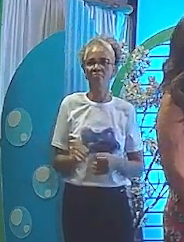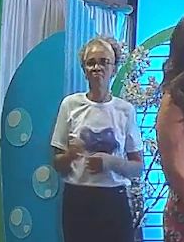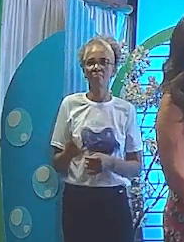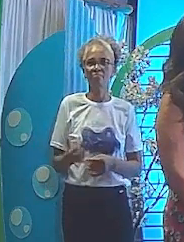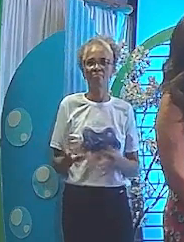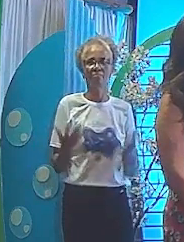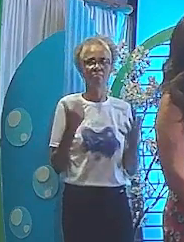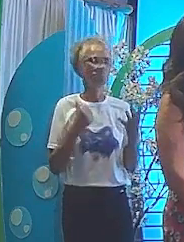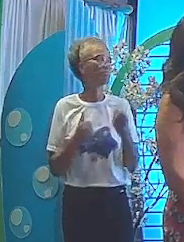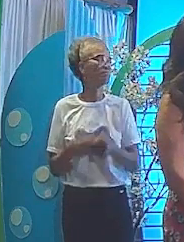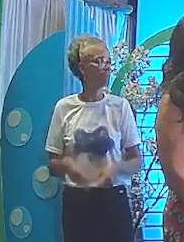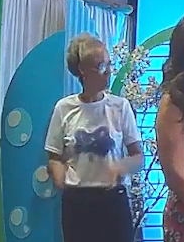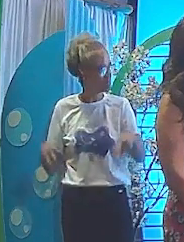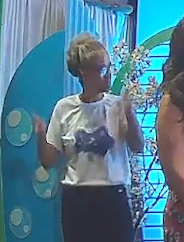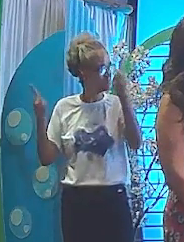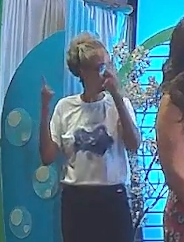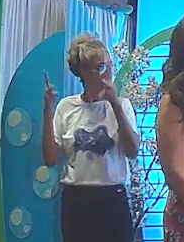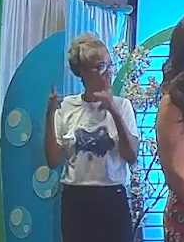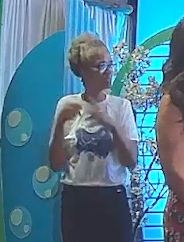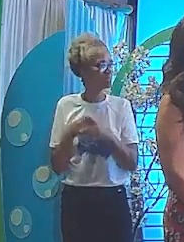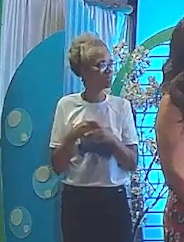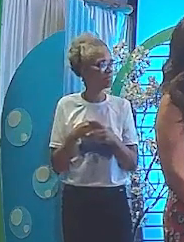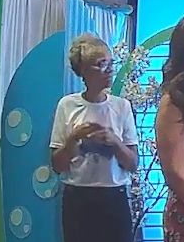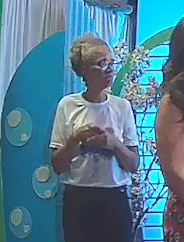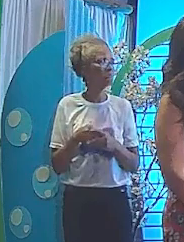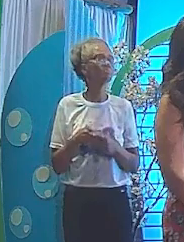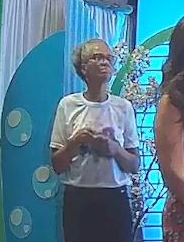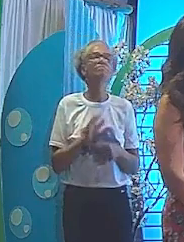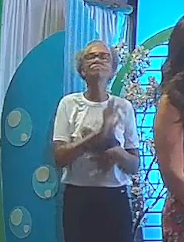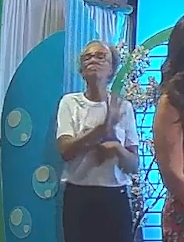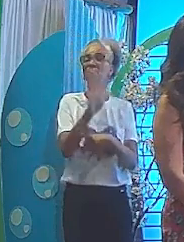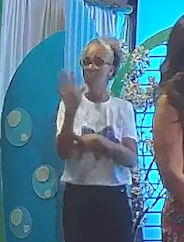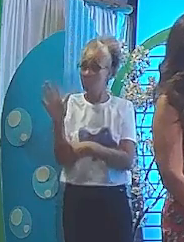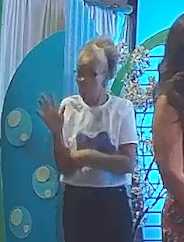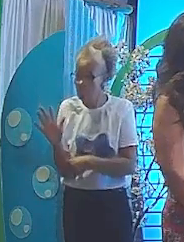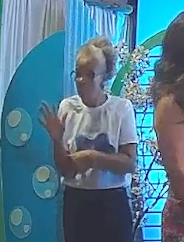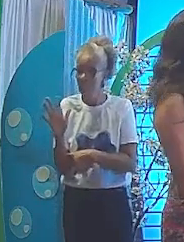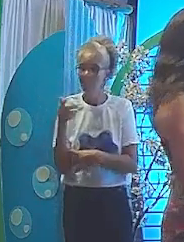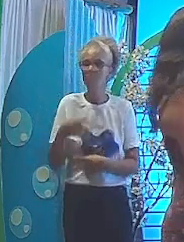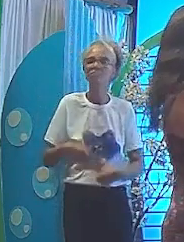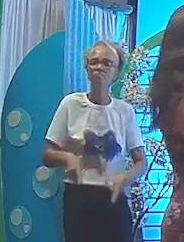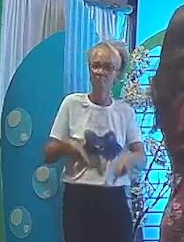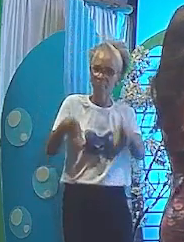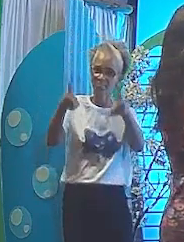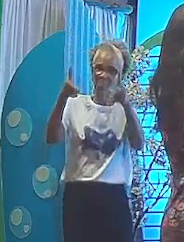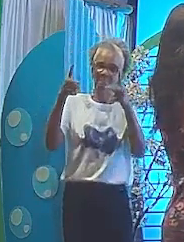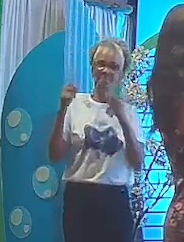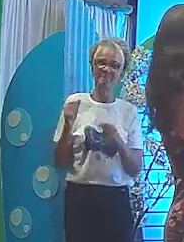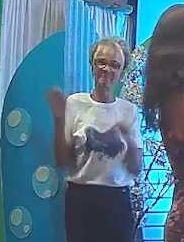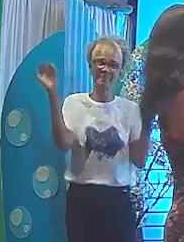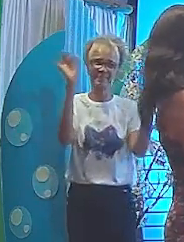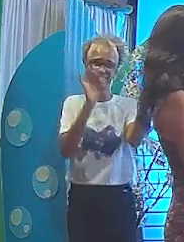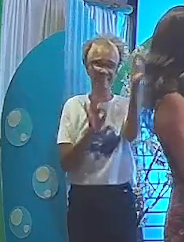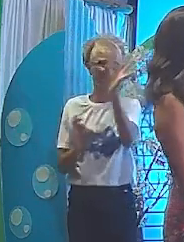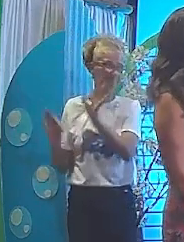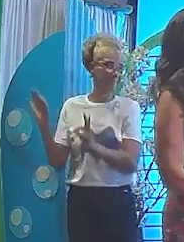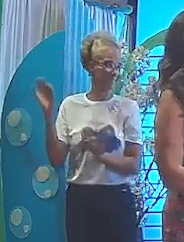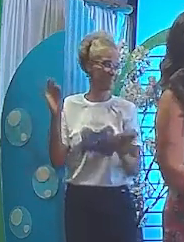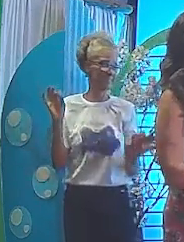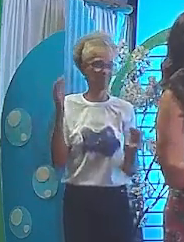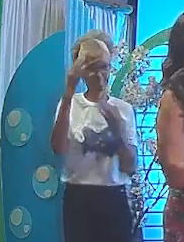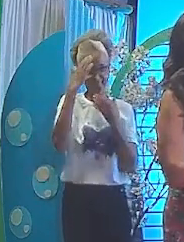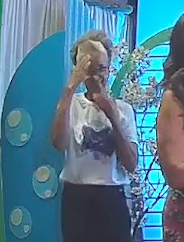prestigiem sempre, porque é a partir da participação de vocês que a gente dá continuidade a esses projetos. Muito obrigada.